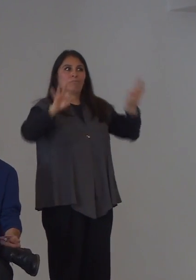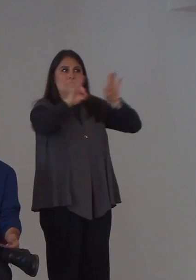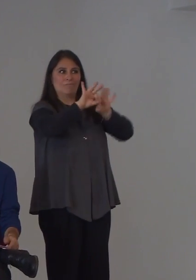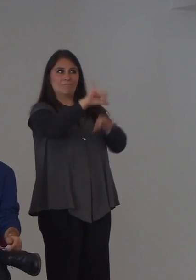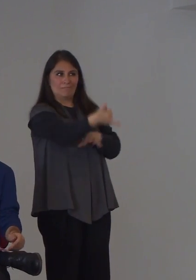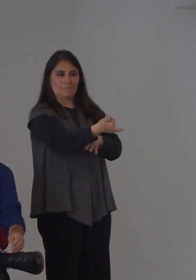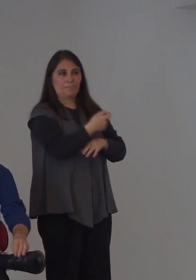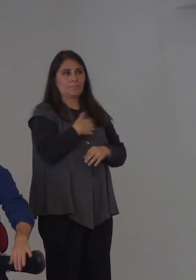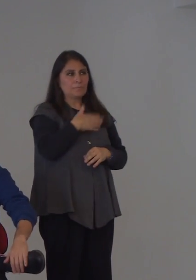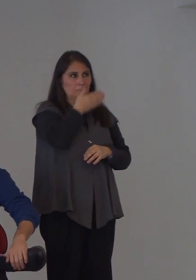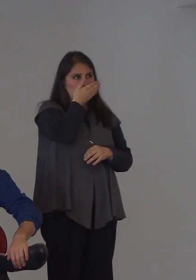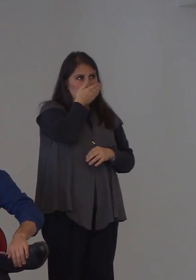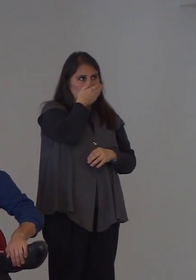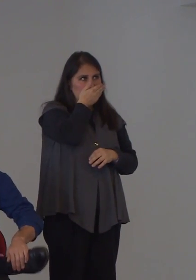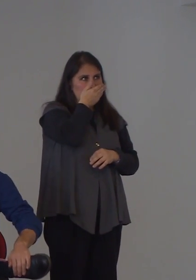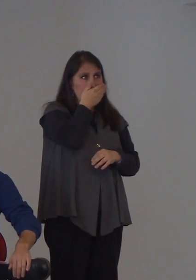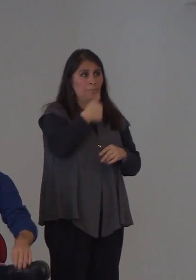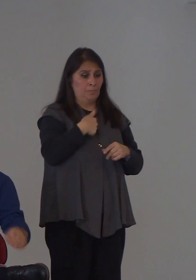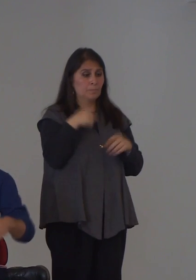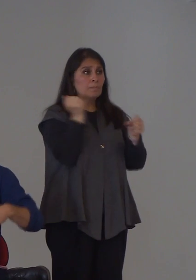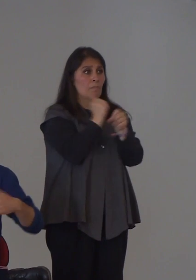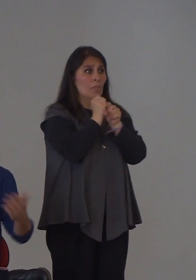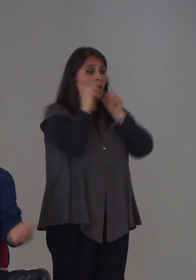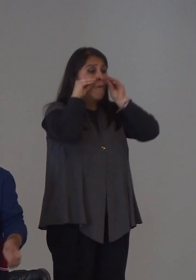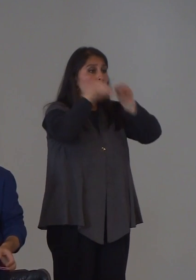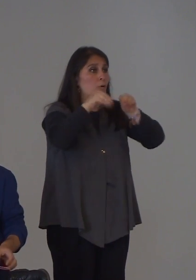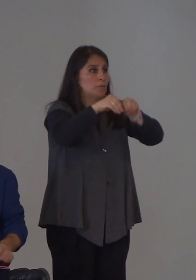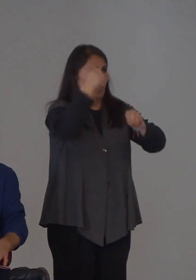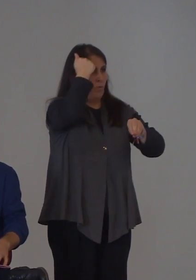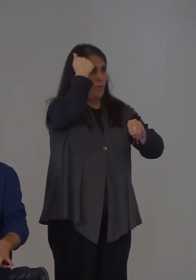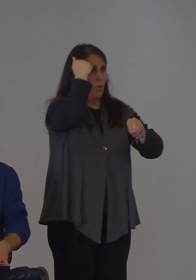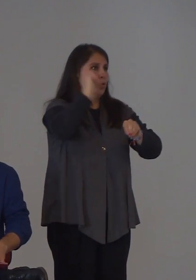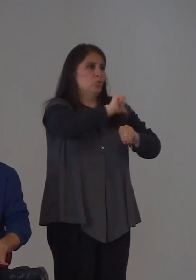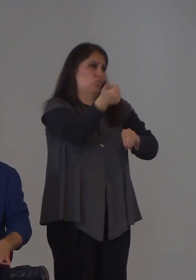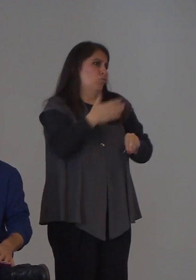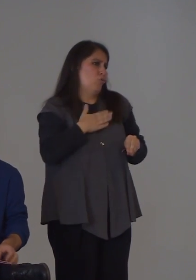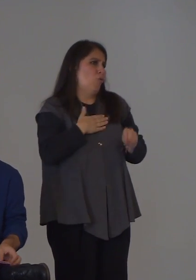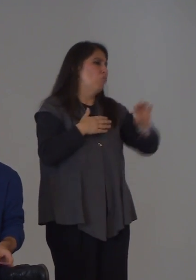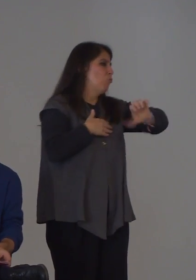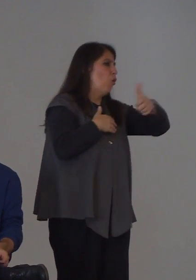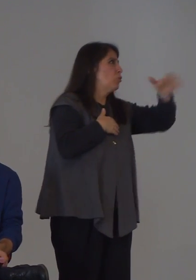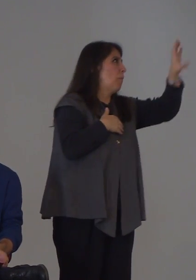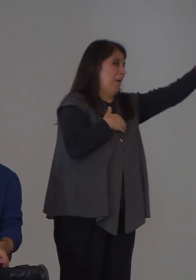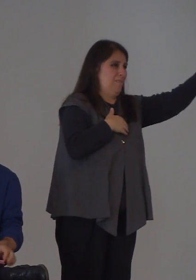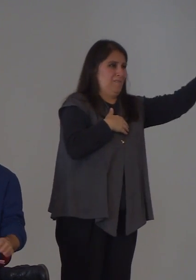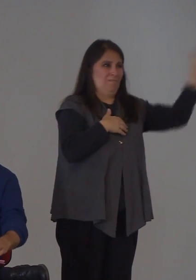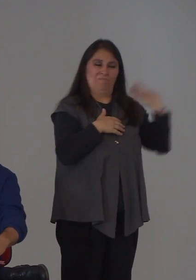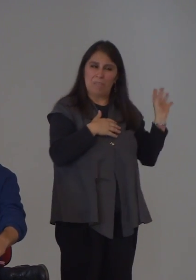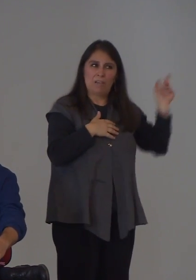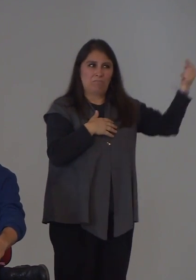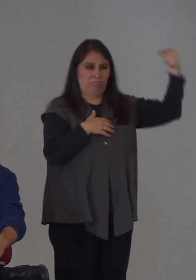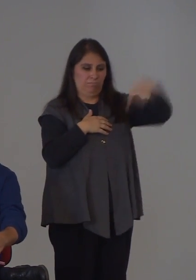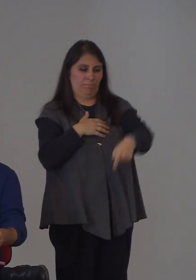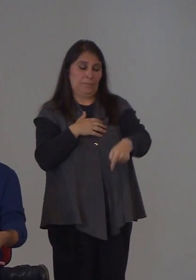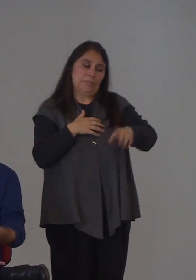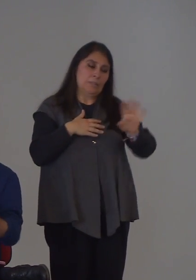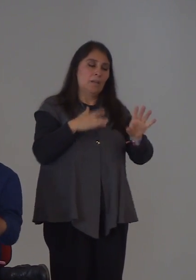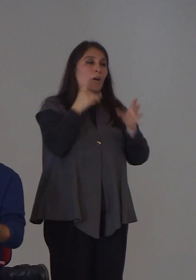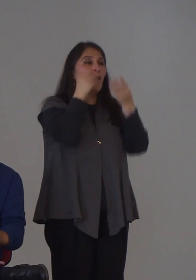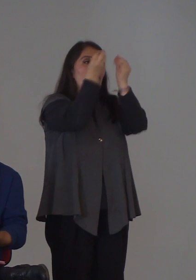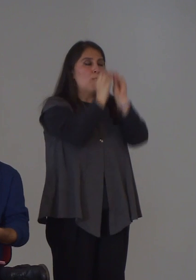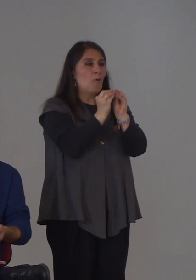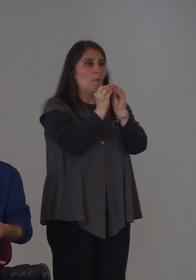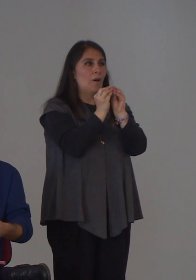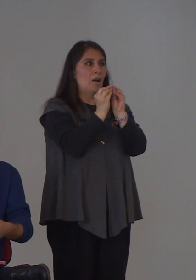veces cuando trabajo en formación docente, como vengo de otro lado, a lo mejor lo que la manera más interesante de